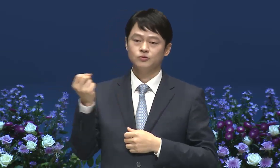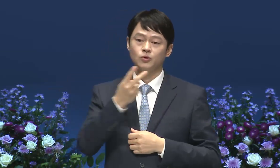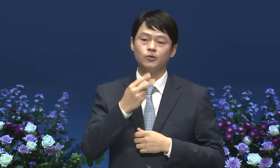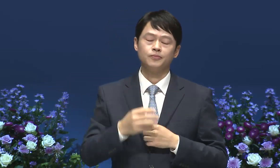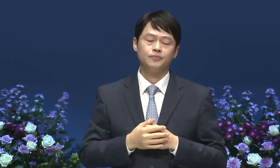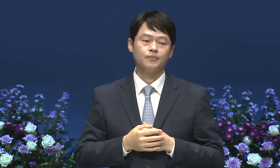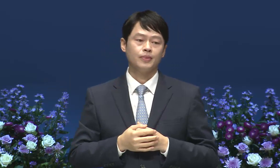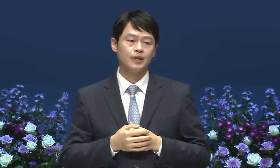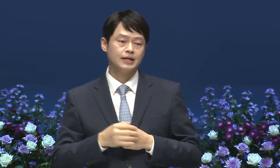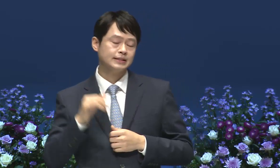있습니다.